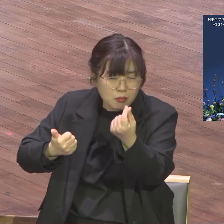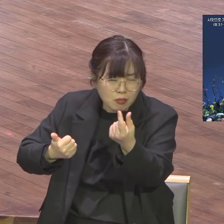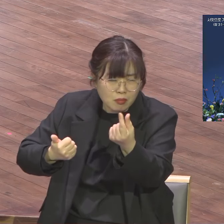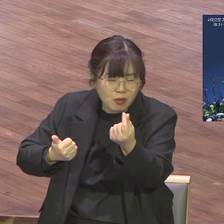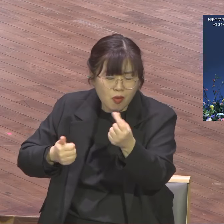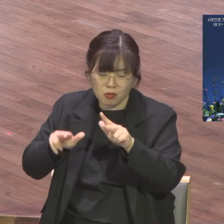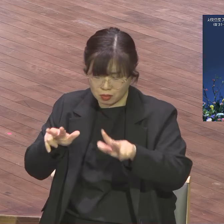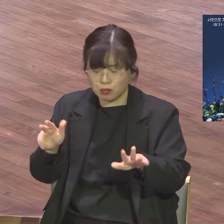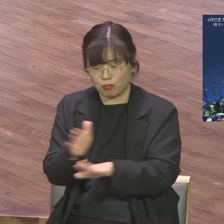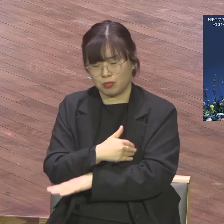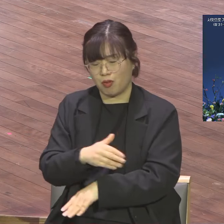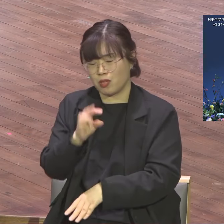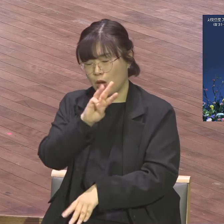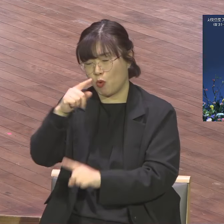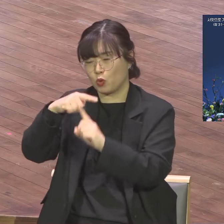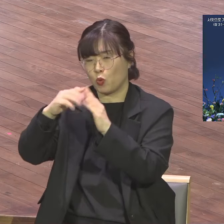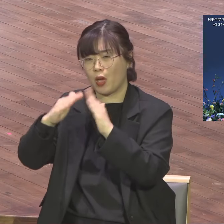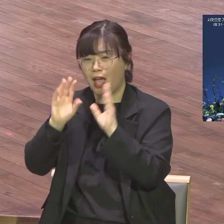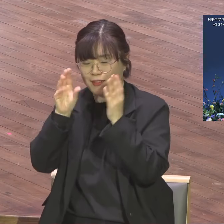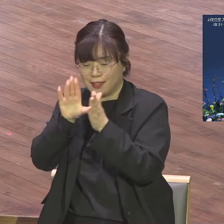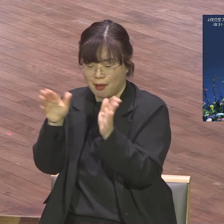철저하게.